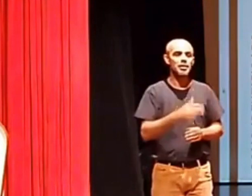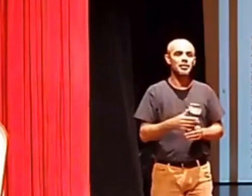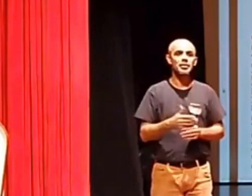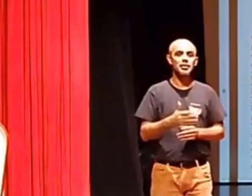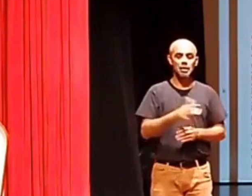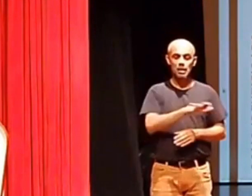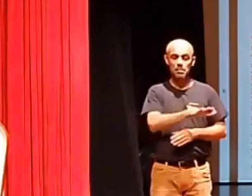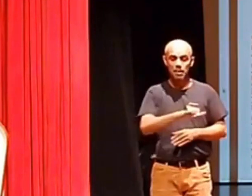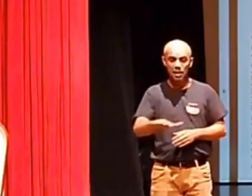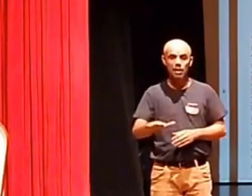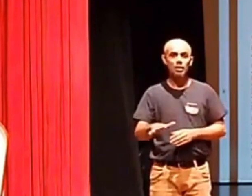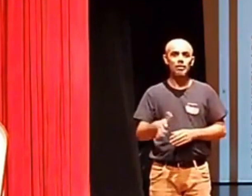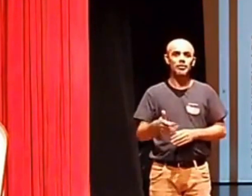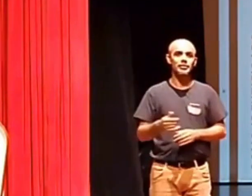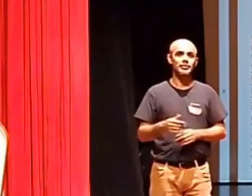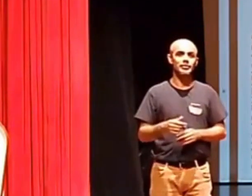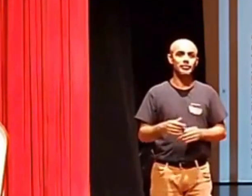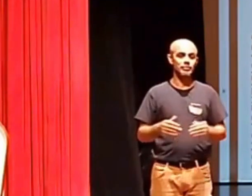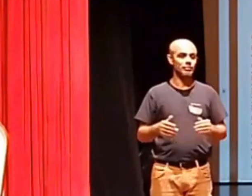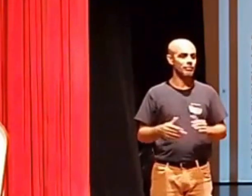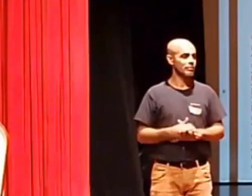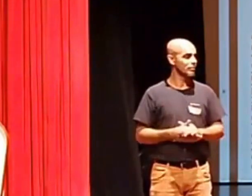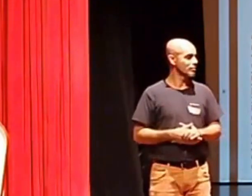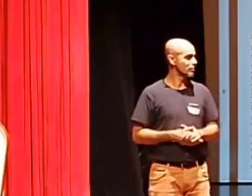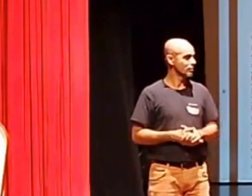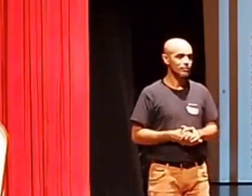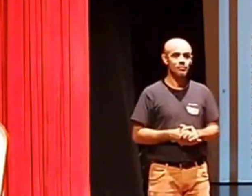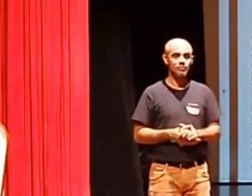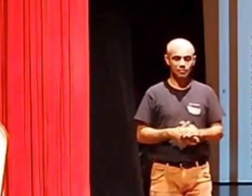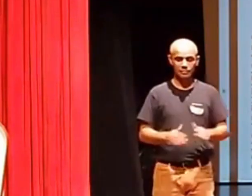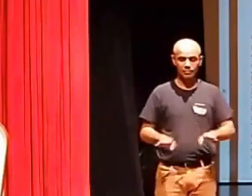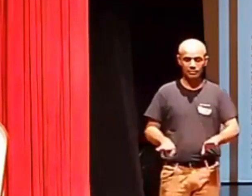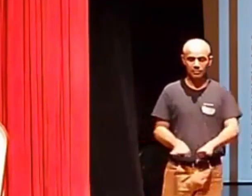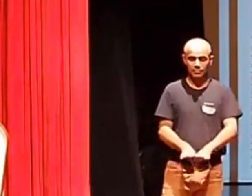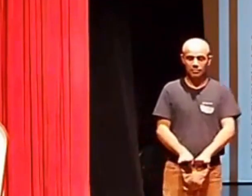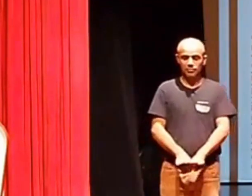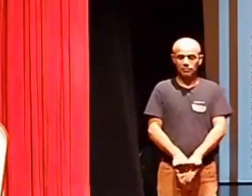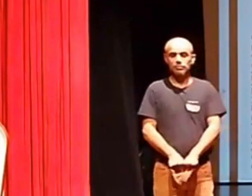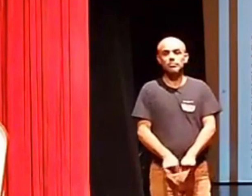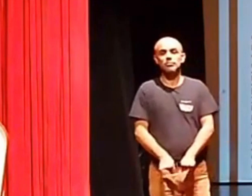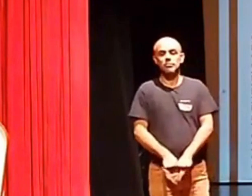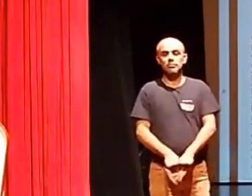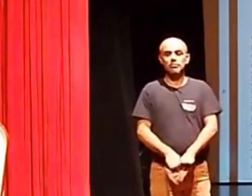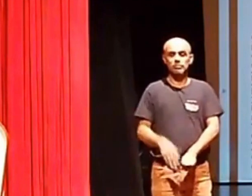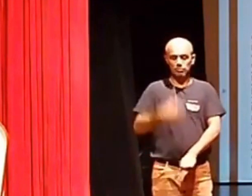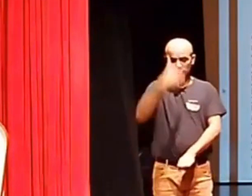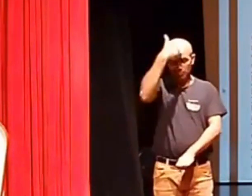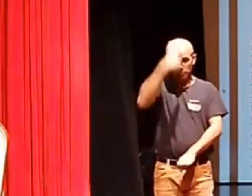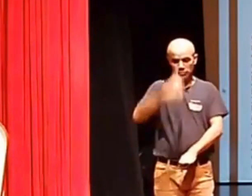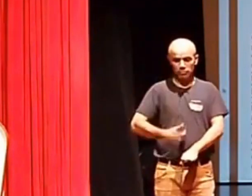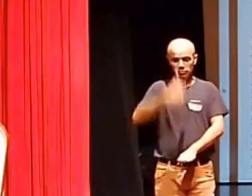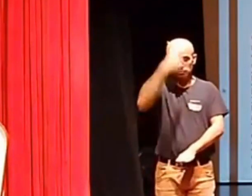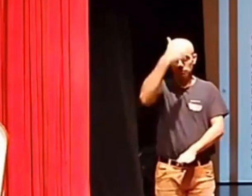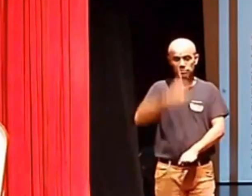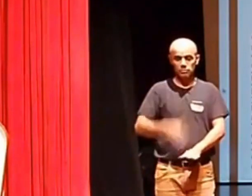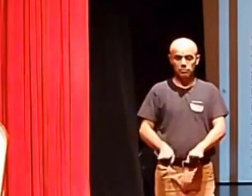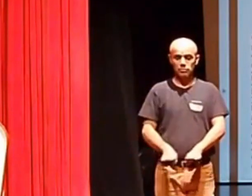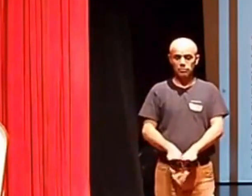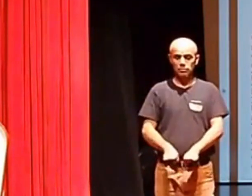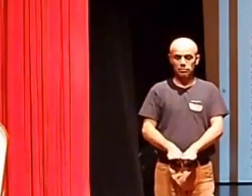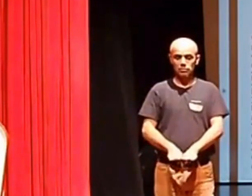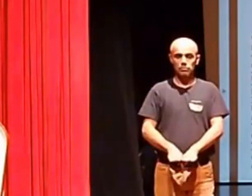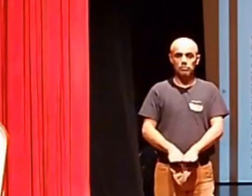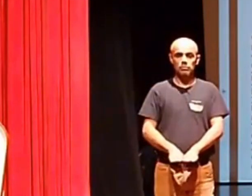para a criança que ela mantenha os seus pés alinhados na linha do quadril, pezinho para